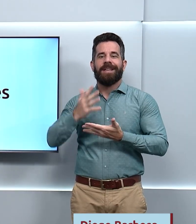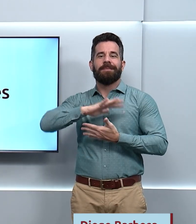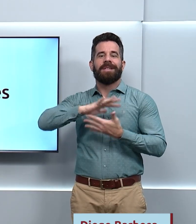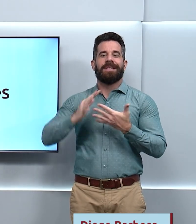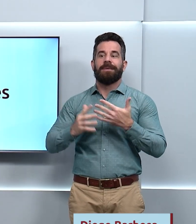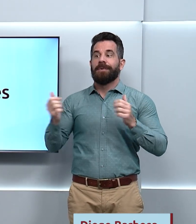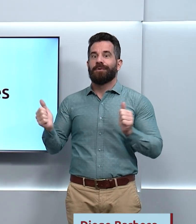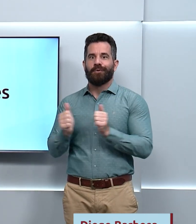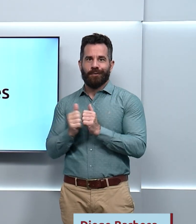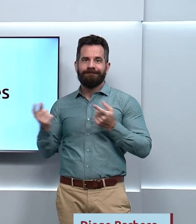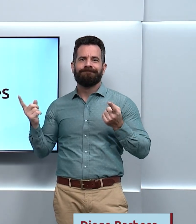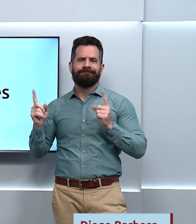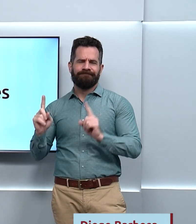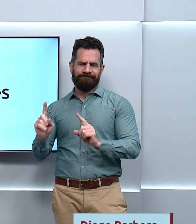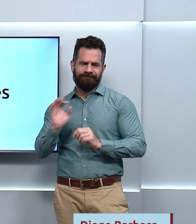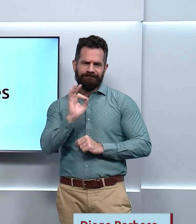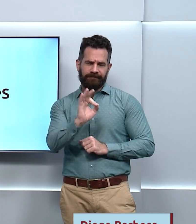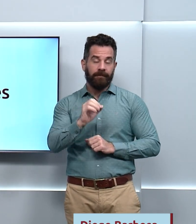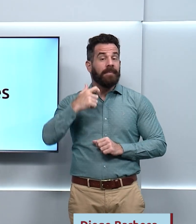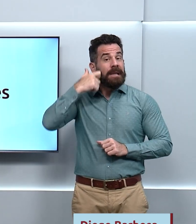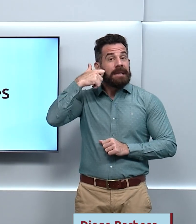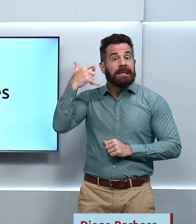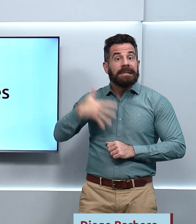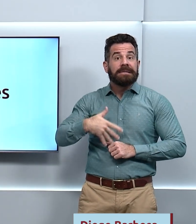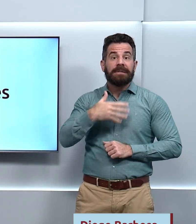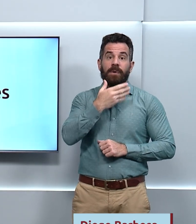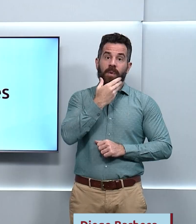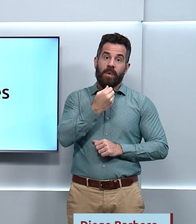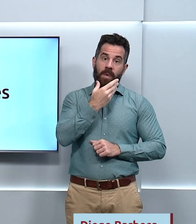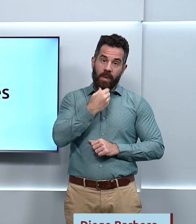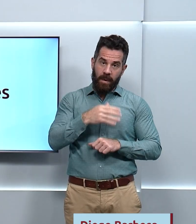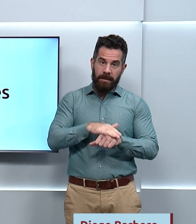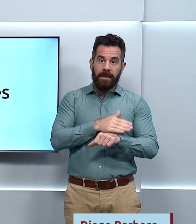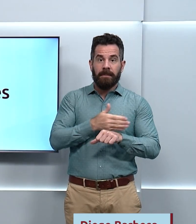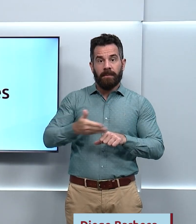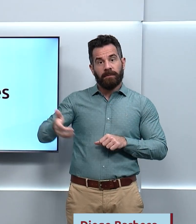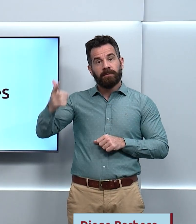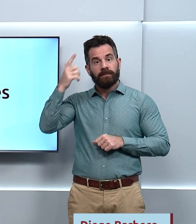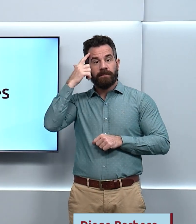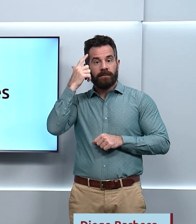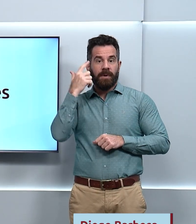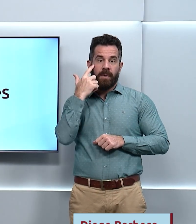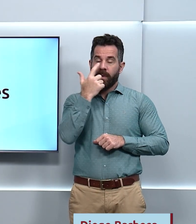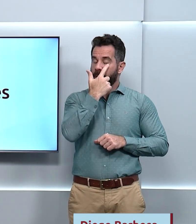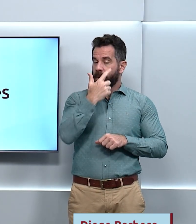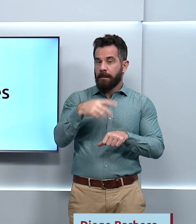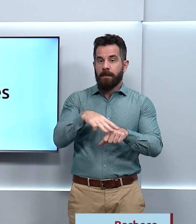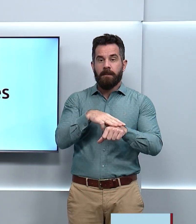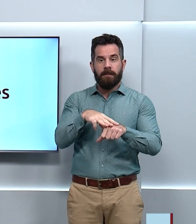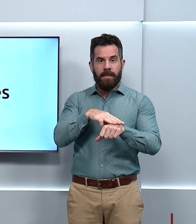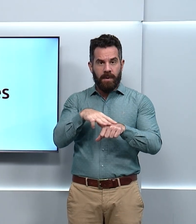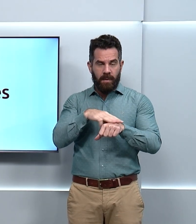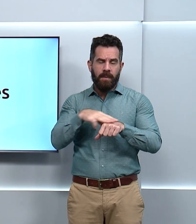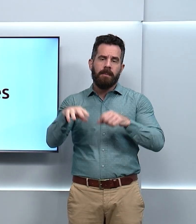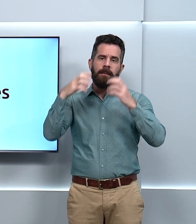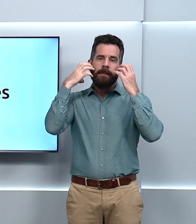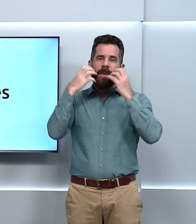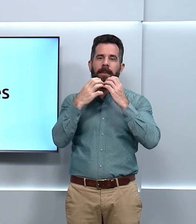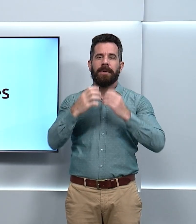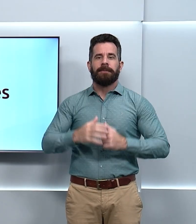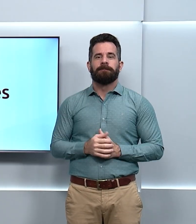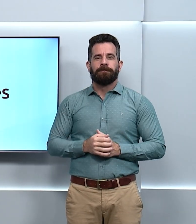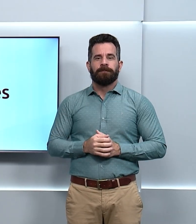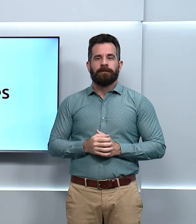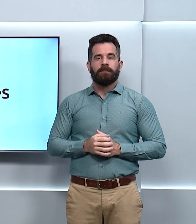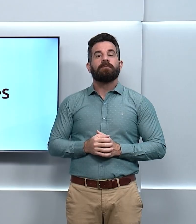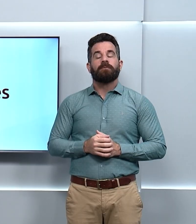para Libras aqui no estúdio e se descreve como um homem de pele clara, com cabelos e olhos castanhos e barba